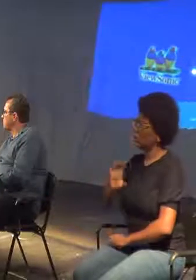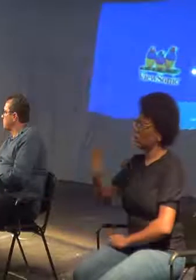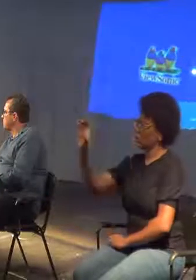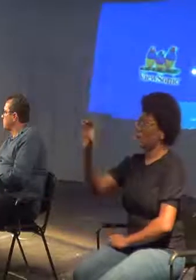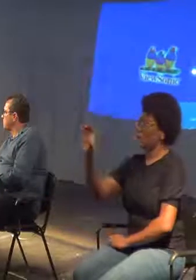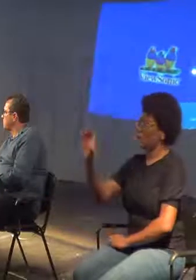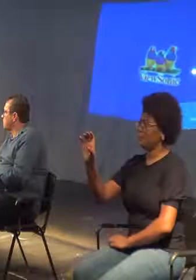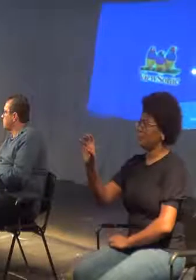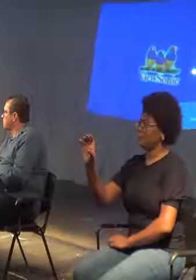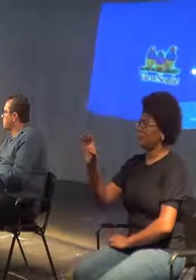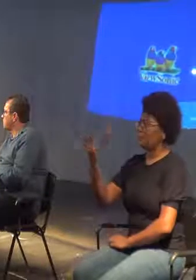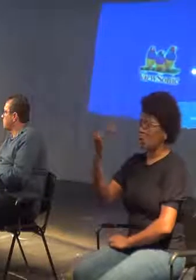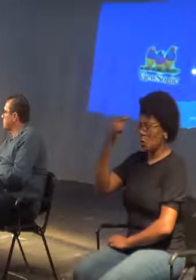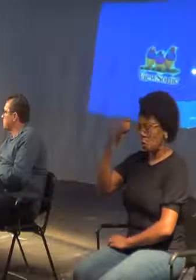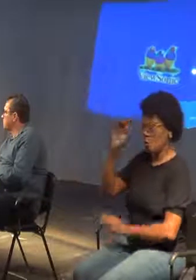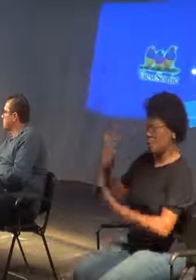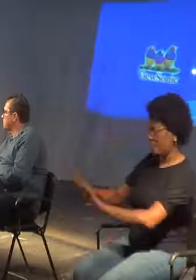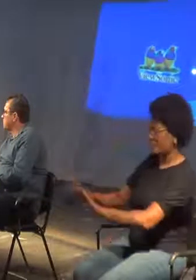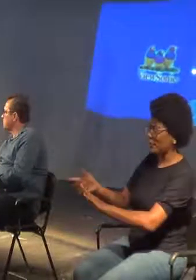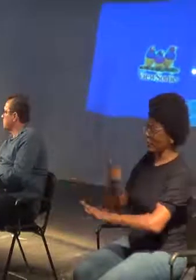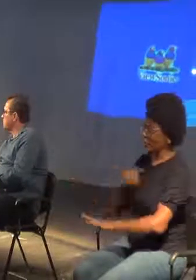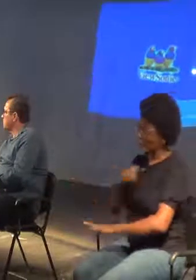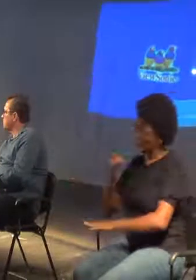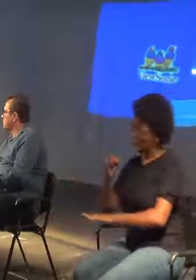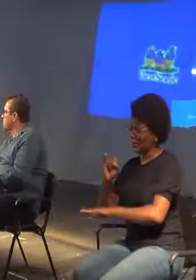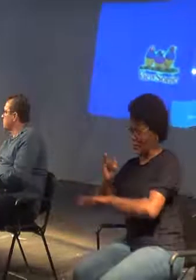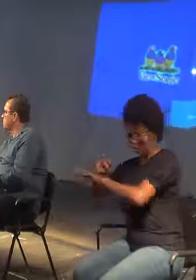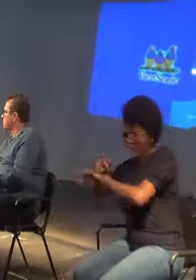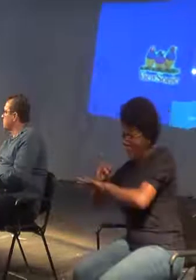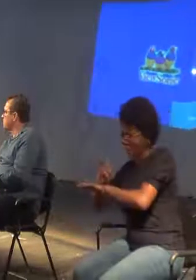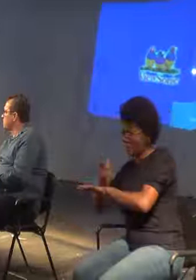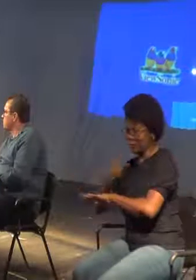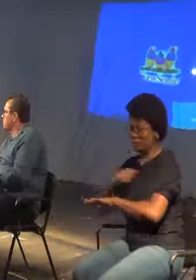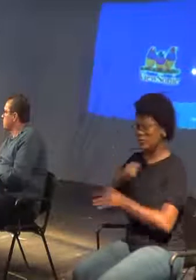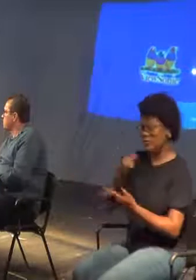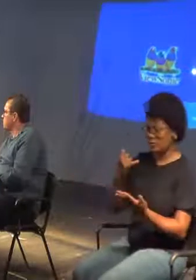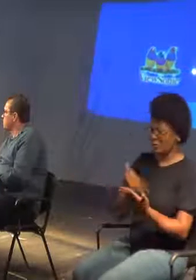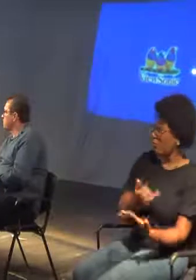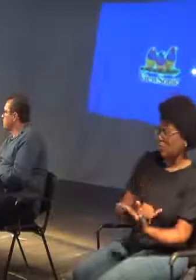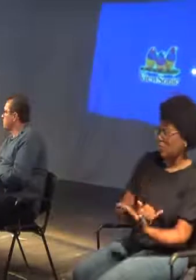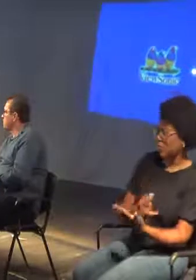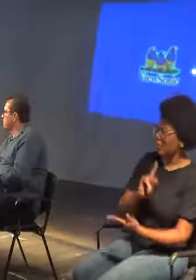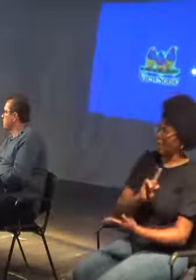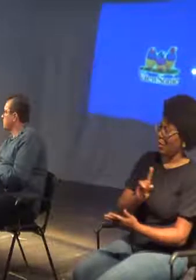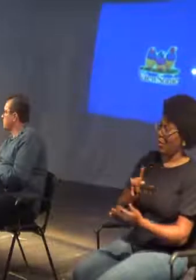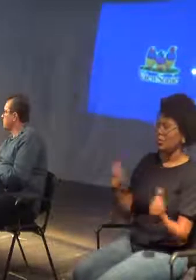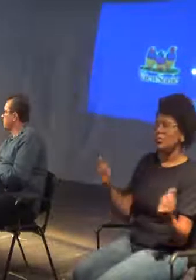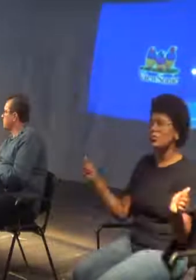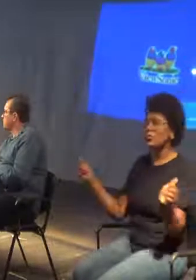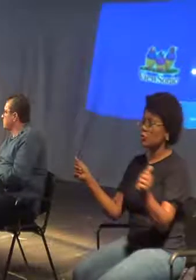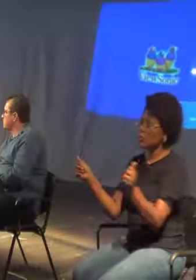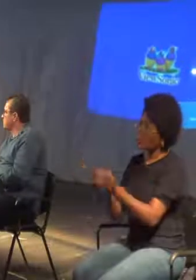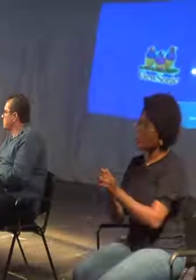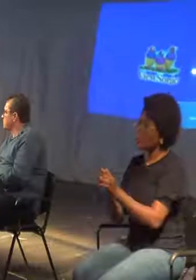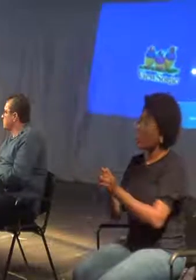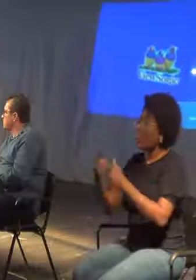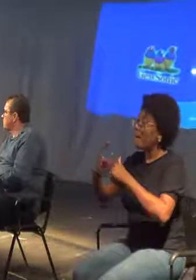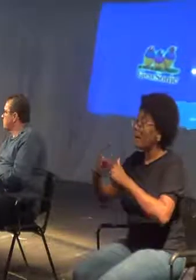somos ilhenses, somos, né, de Itabuna, nós somos... Não, agora nós seremos da